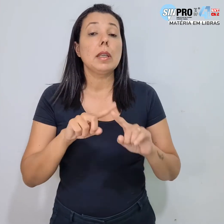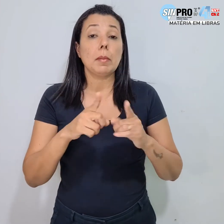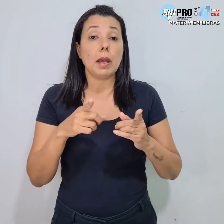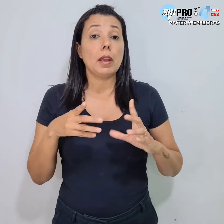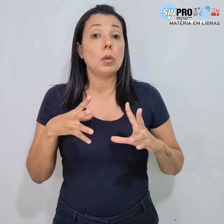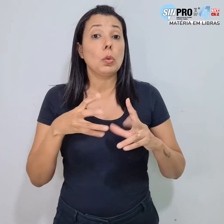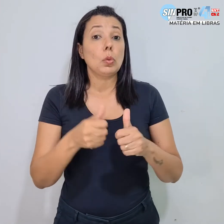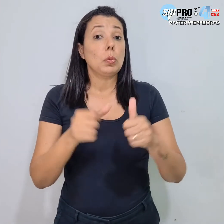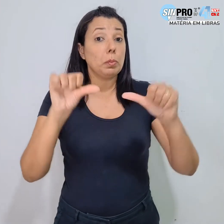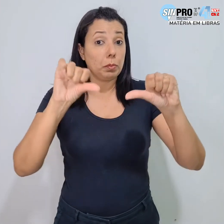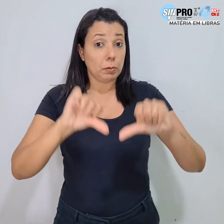sobretudo,